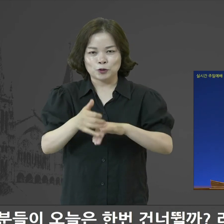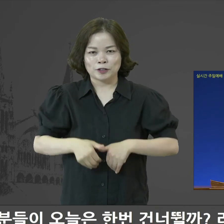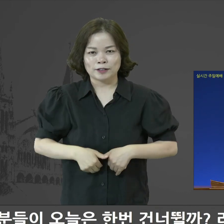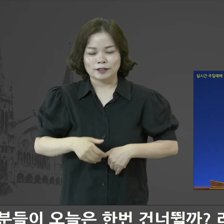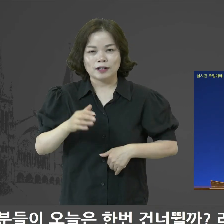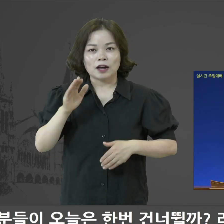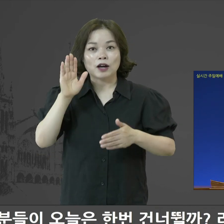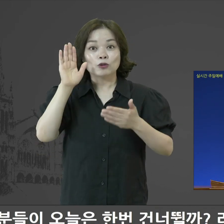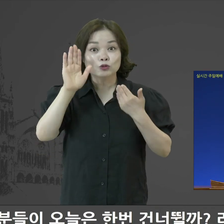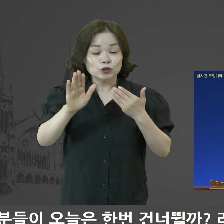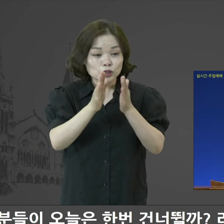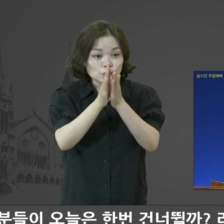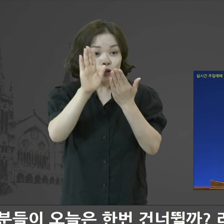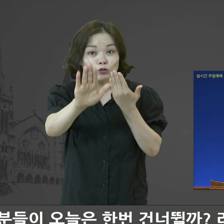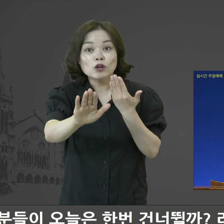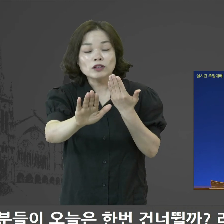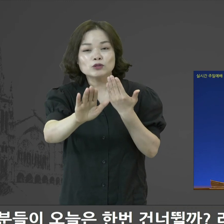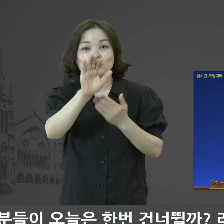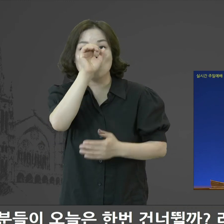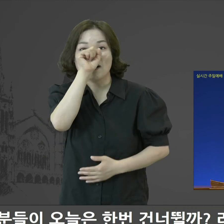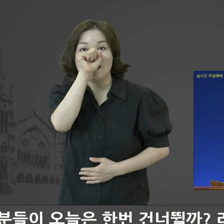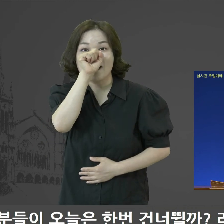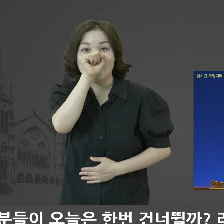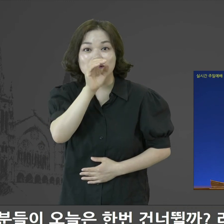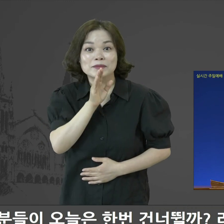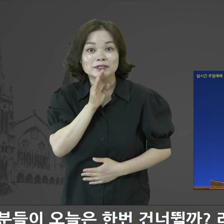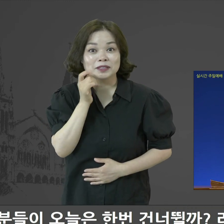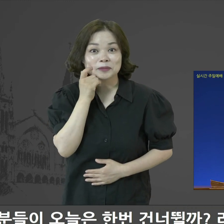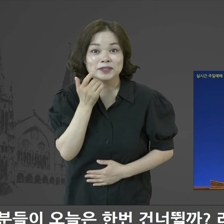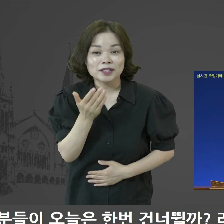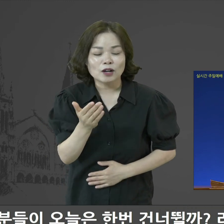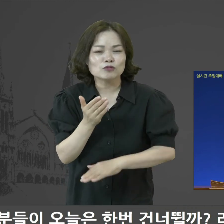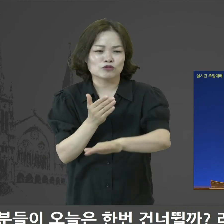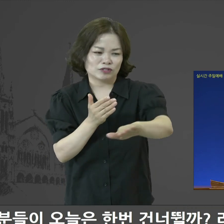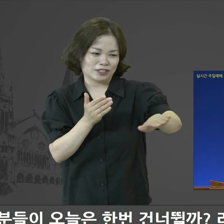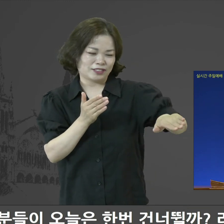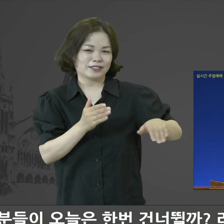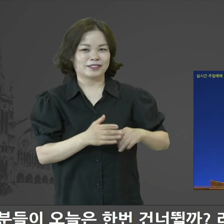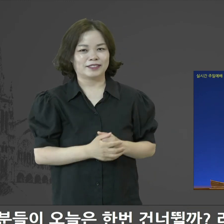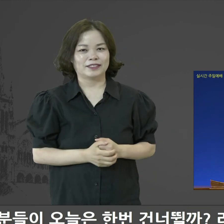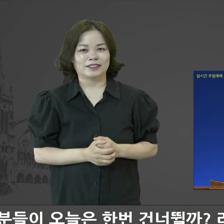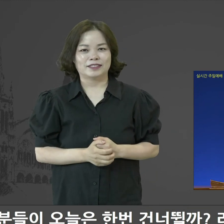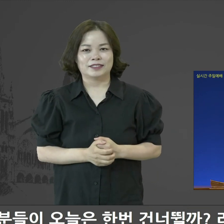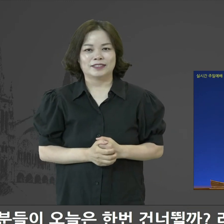하고 나니까 좋잖아요. 그렇지 않습니까? 우리가요,